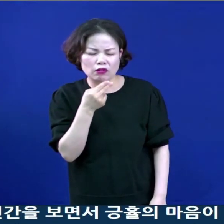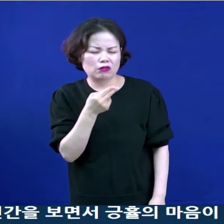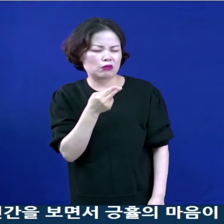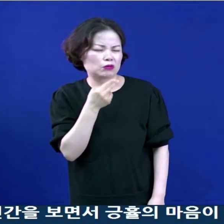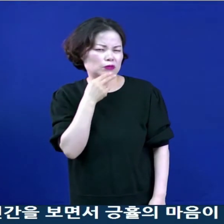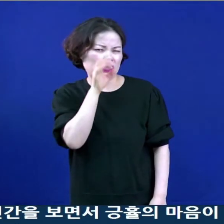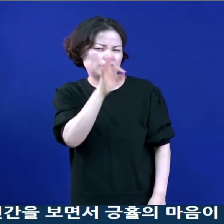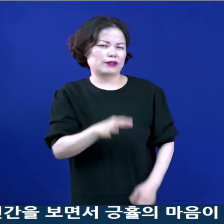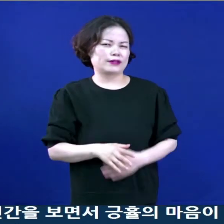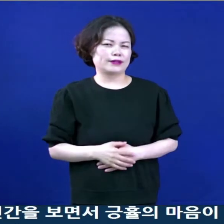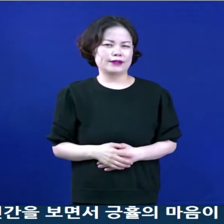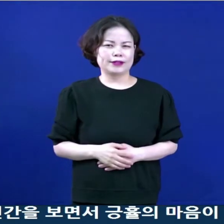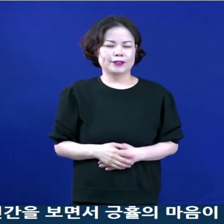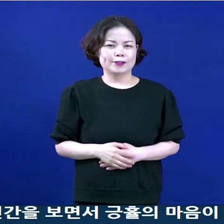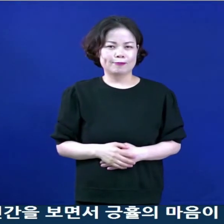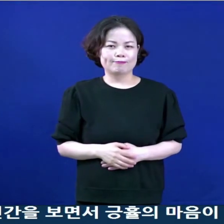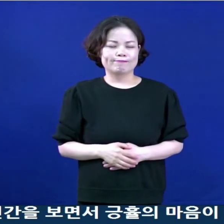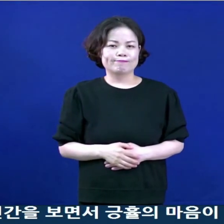없으면 안 되죠.